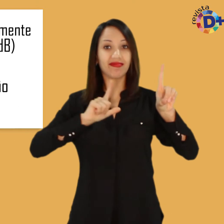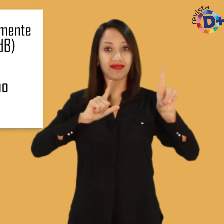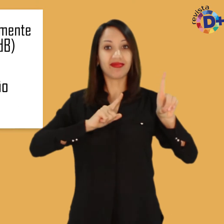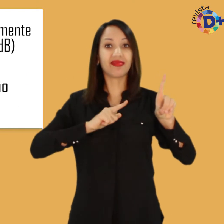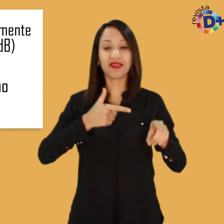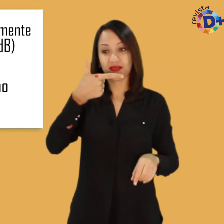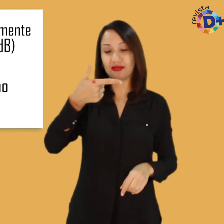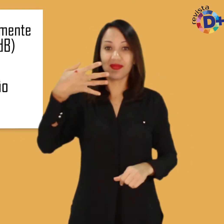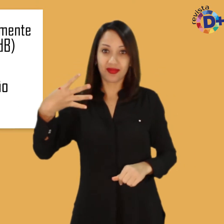decibéis,